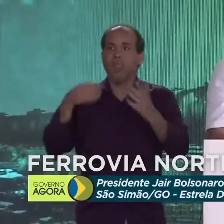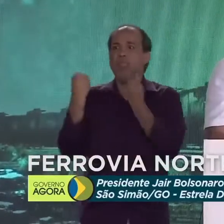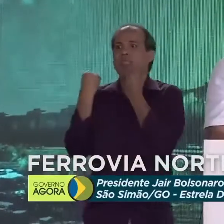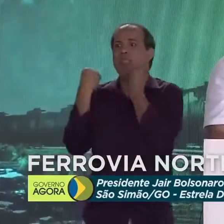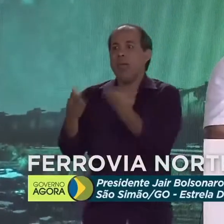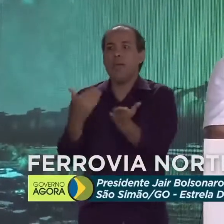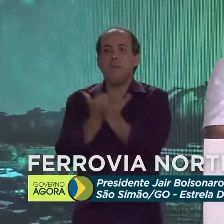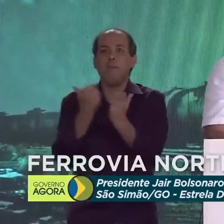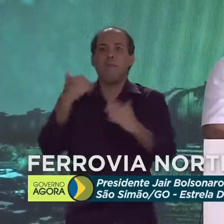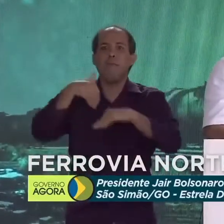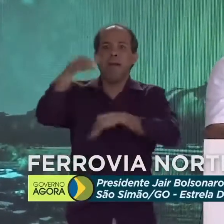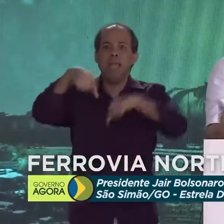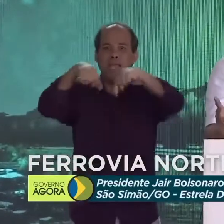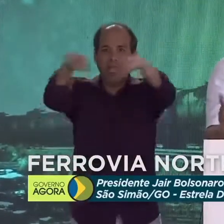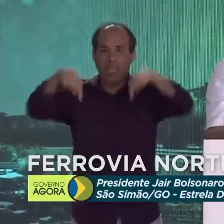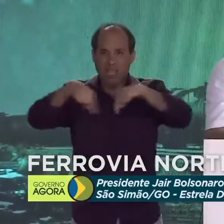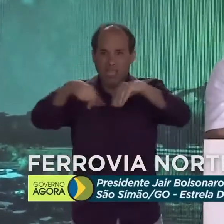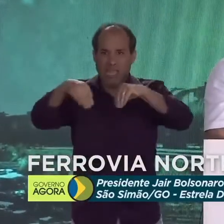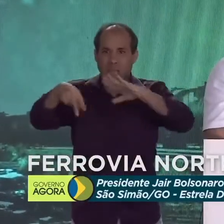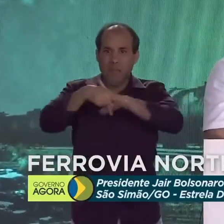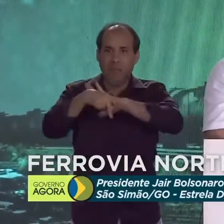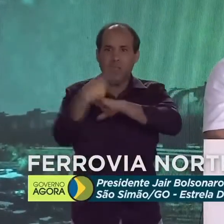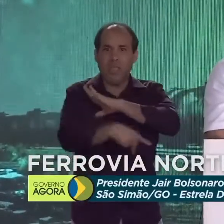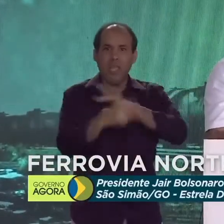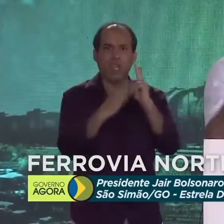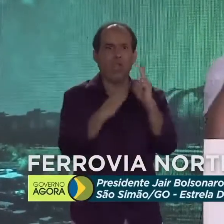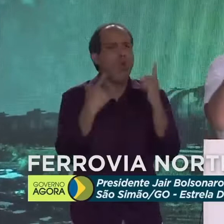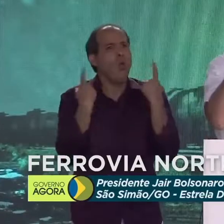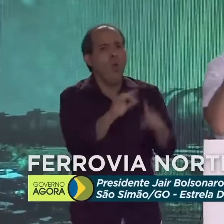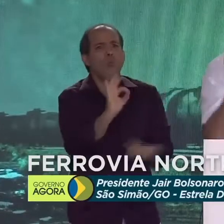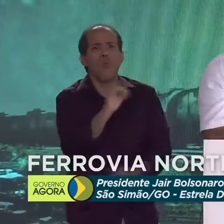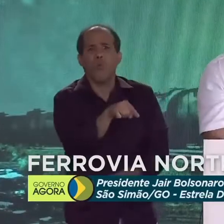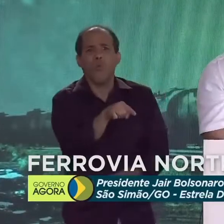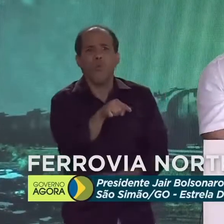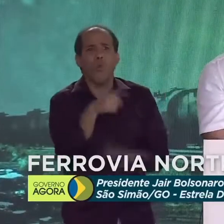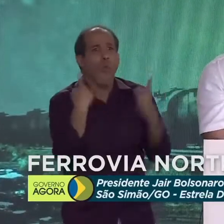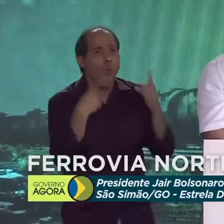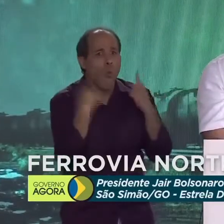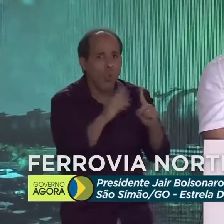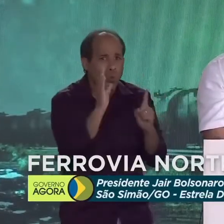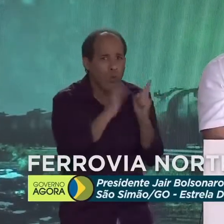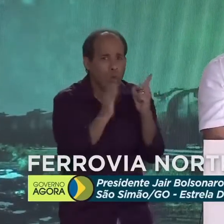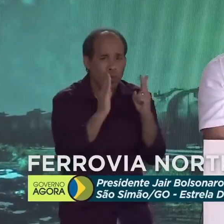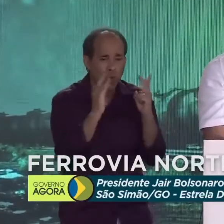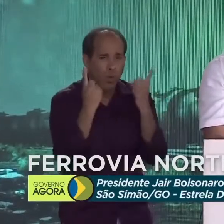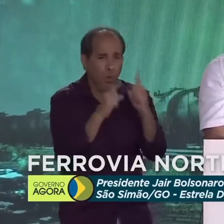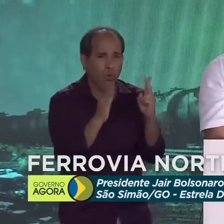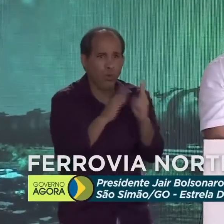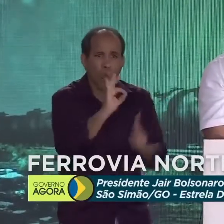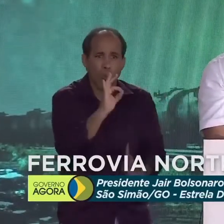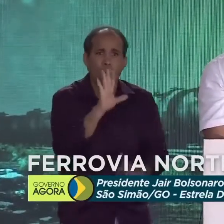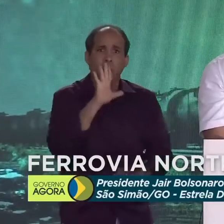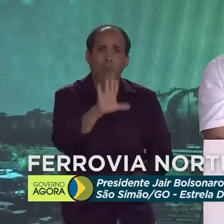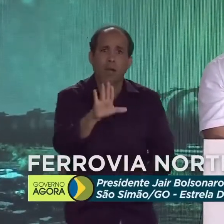uma reserva indígena. Nada contra os índios, muito pelo contrário. Mas já são